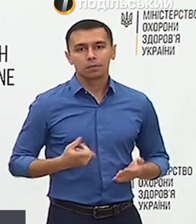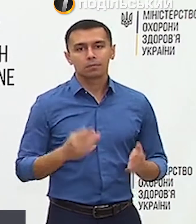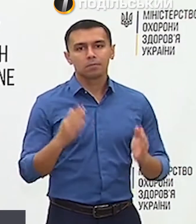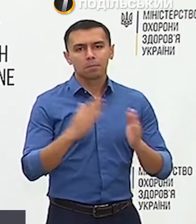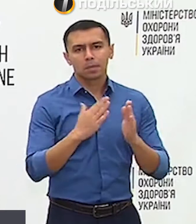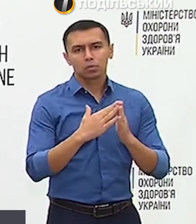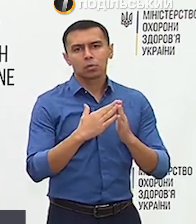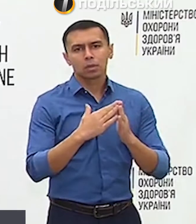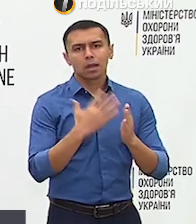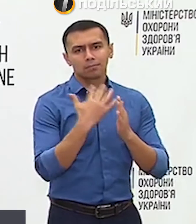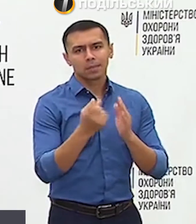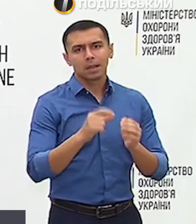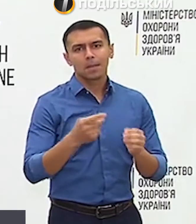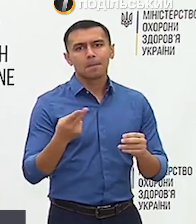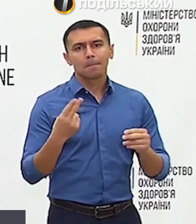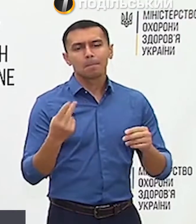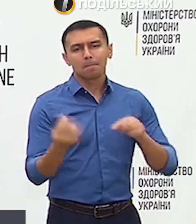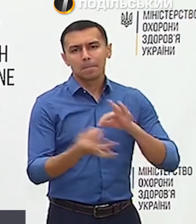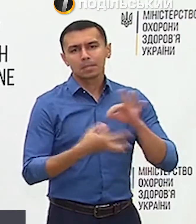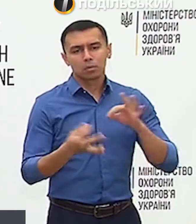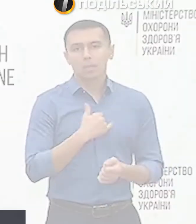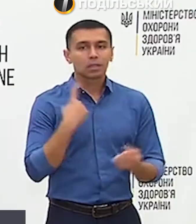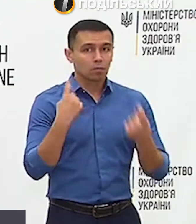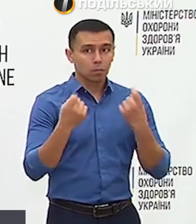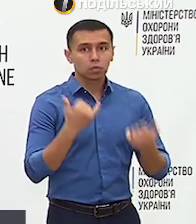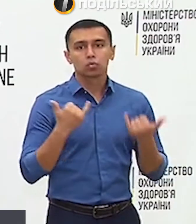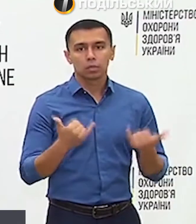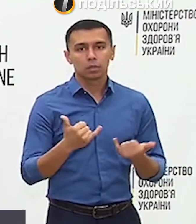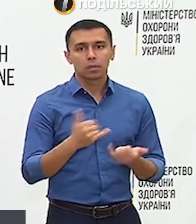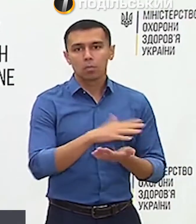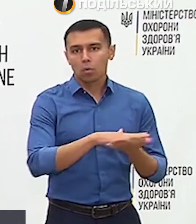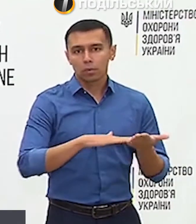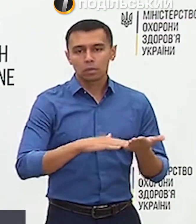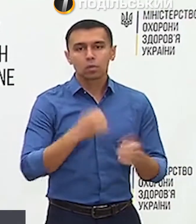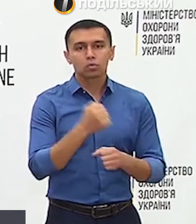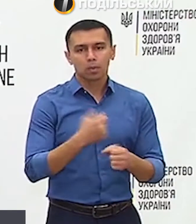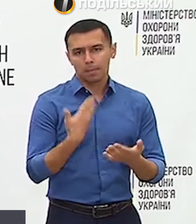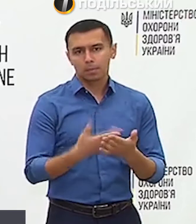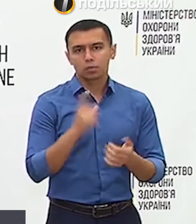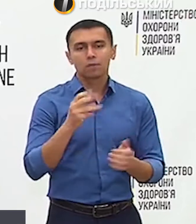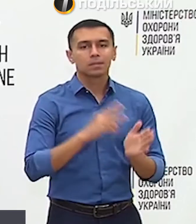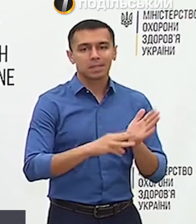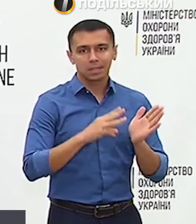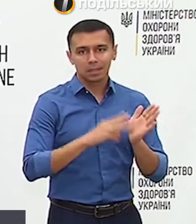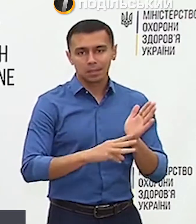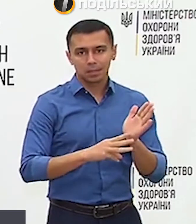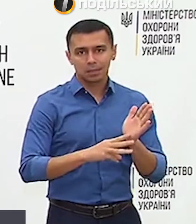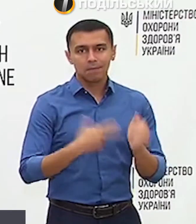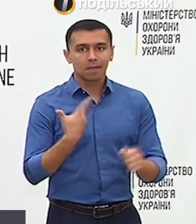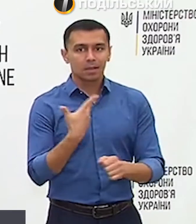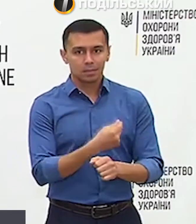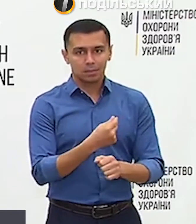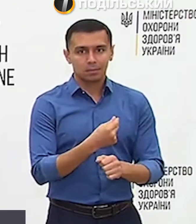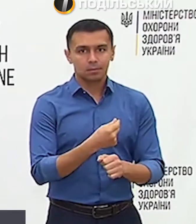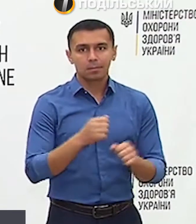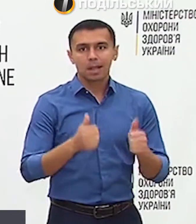для бездомних чи в інших інституціях. Сьогодні проходить розробка близько 180